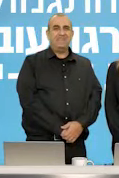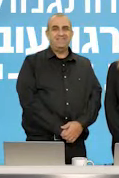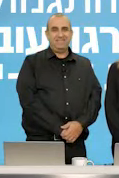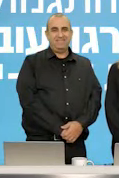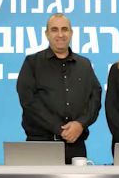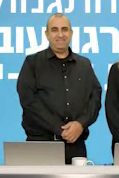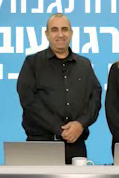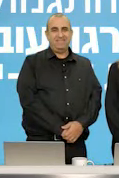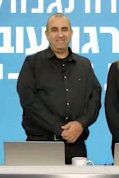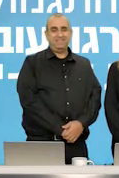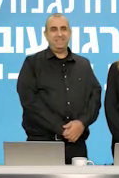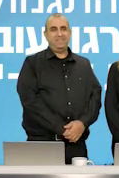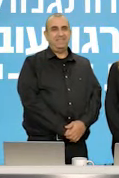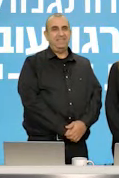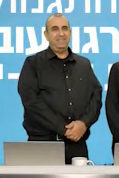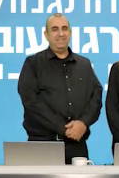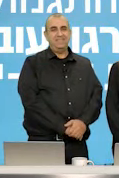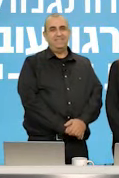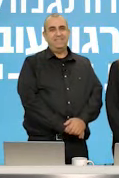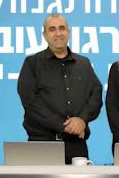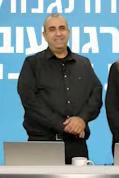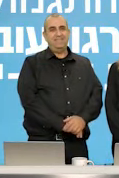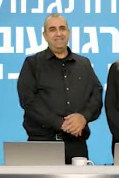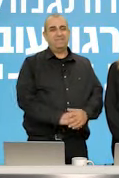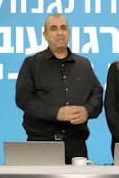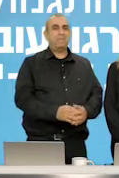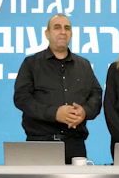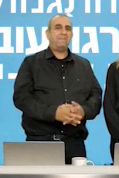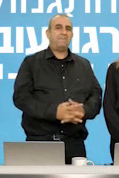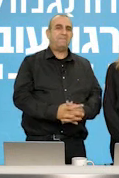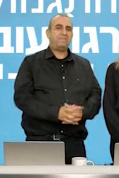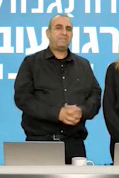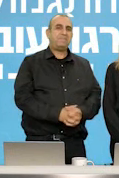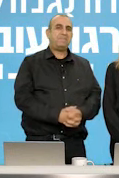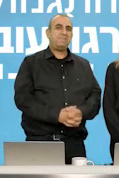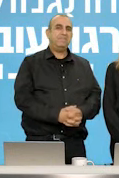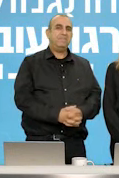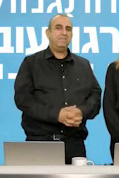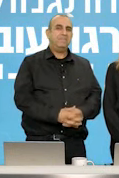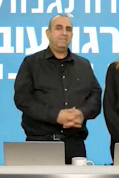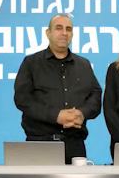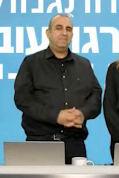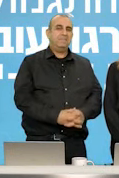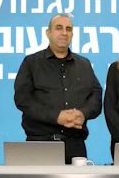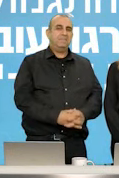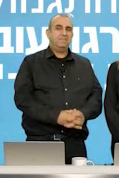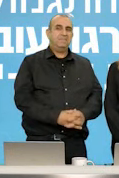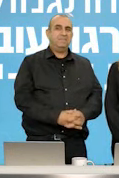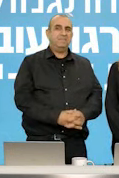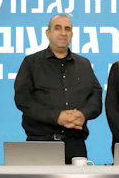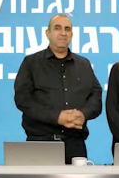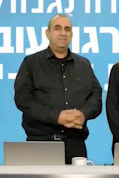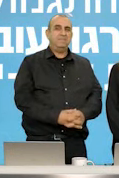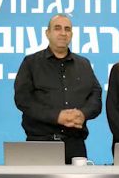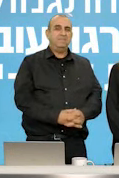עובדות ועובדים יקרים, אנחנו מכינים לכם תוכנית מדהימה שתשודר ביום חמישי, ה-27 בינואר בשעה 10 בעמוד